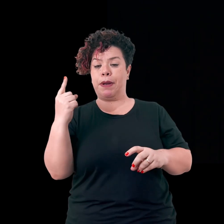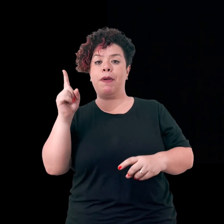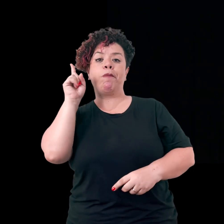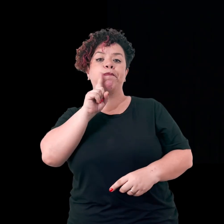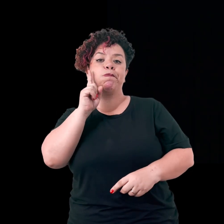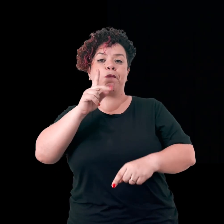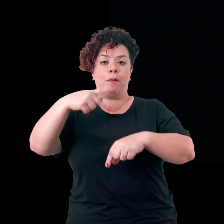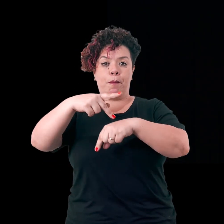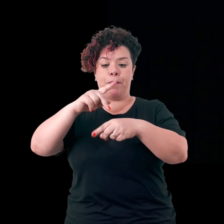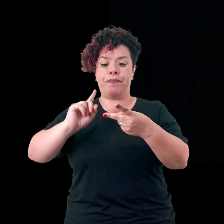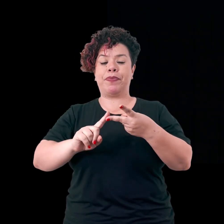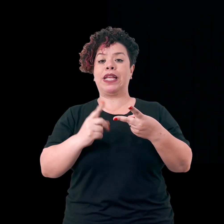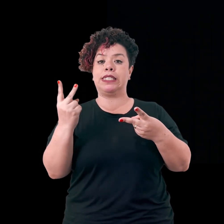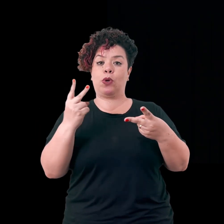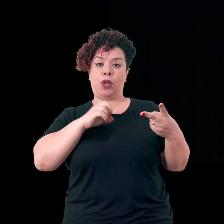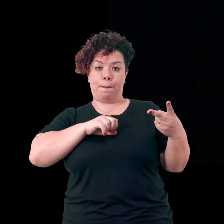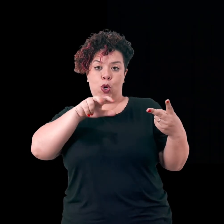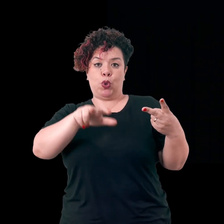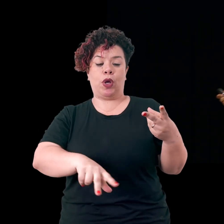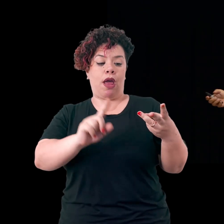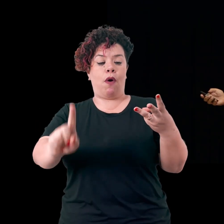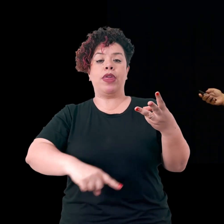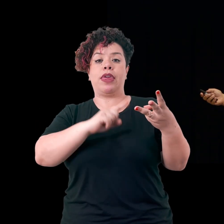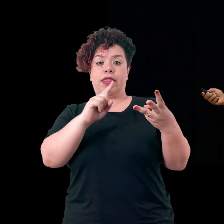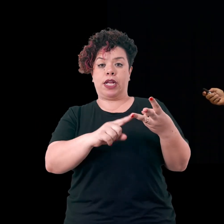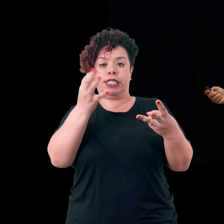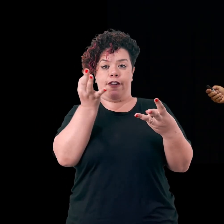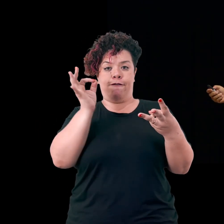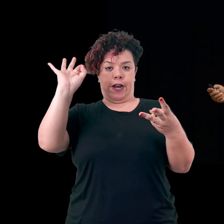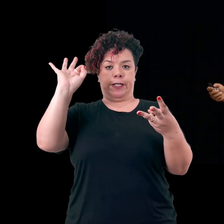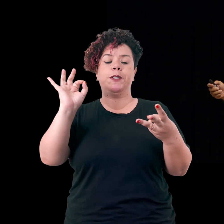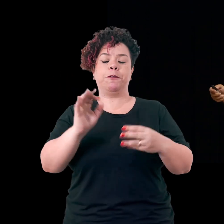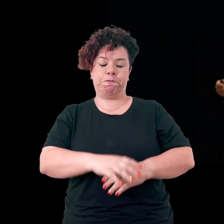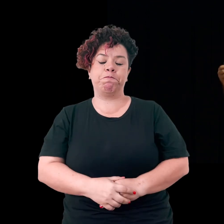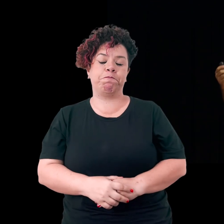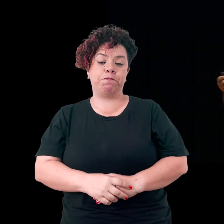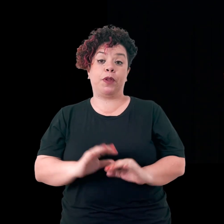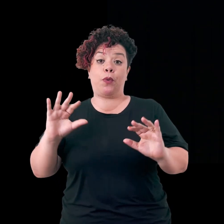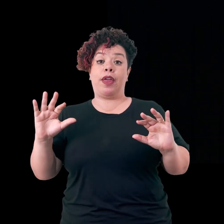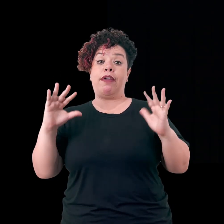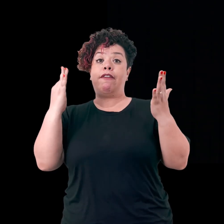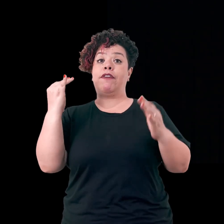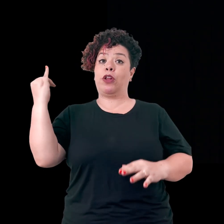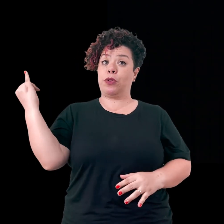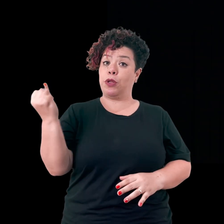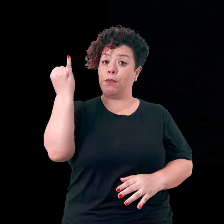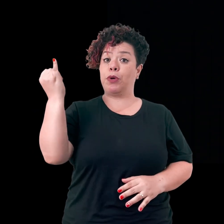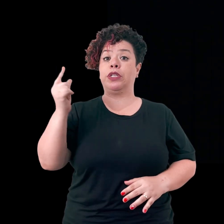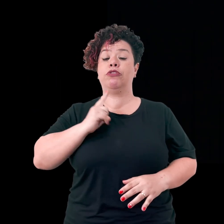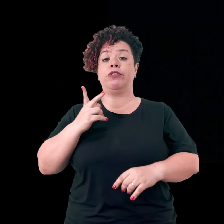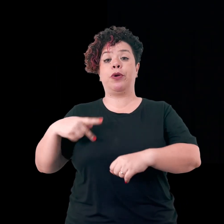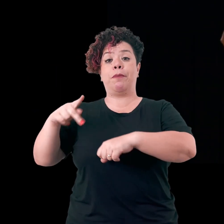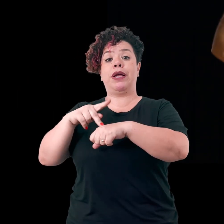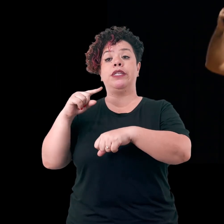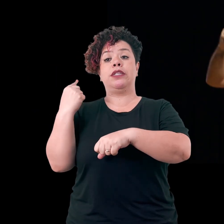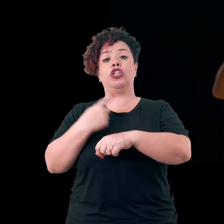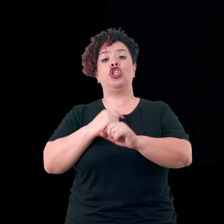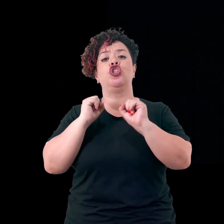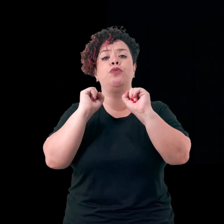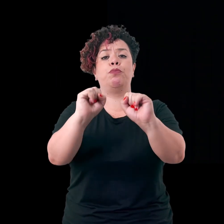nos Estados Unidos, a segunda em Portugal, e a terceira vai ser na França, né? São eventos importantes dentro dos quais a gente